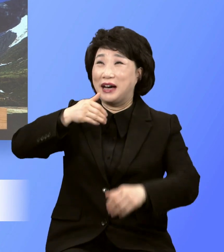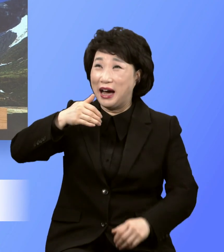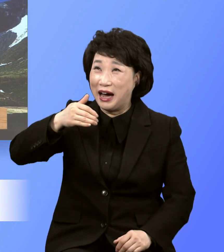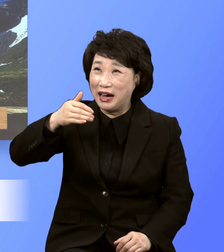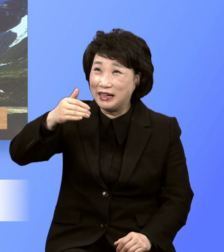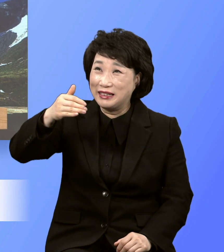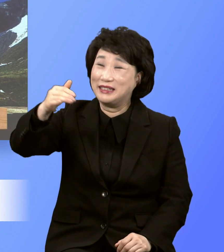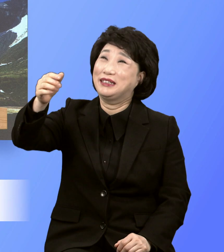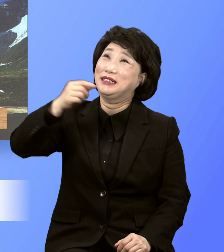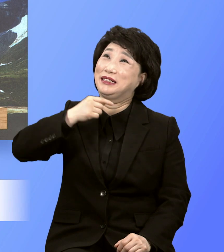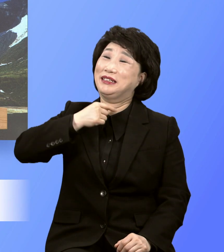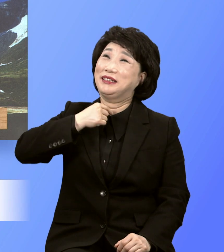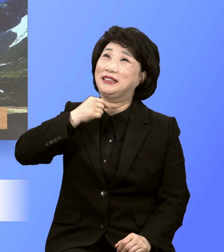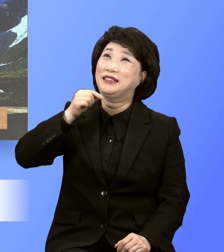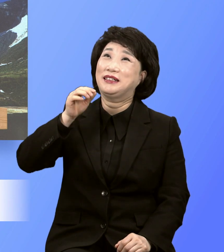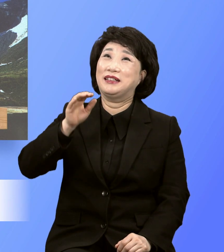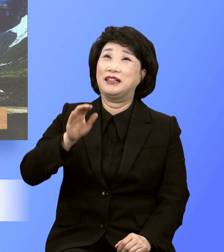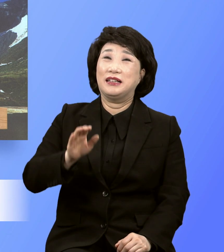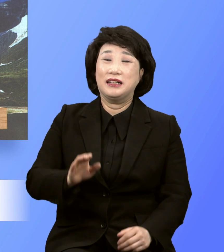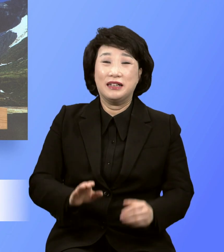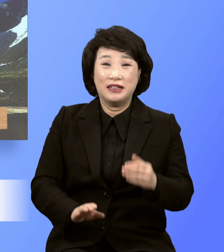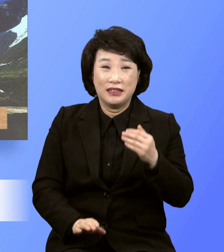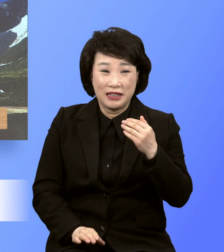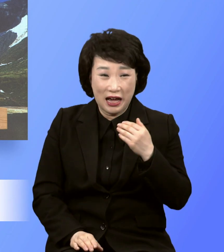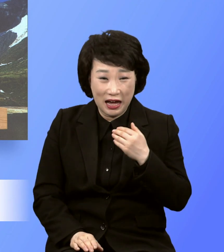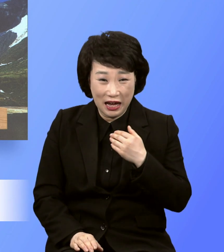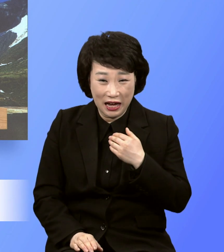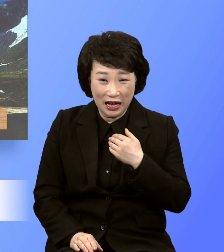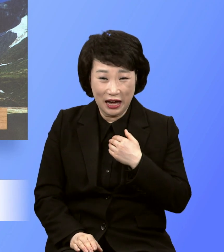천국에 가리